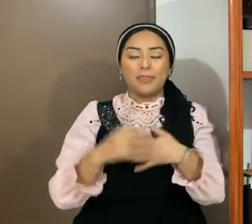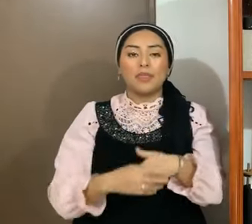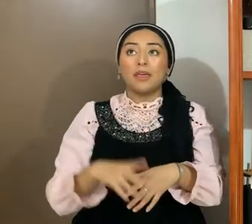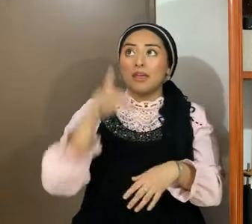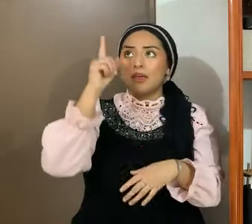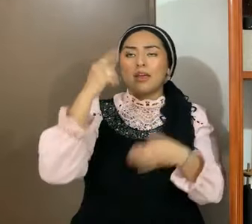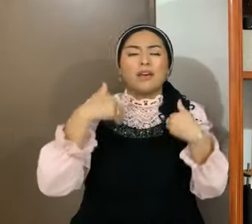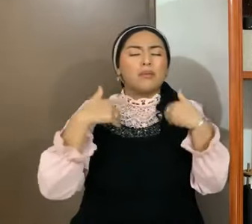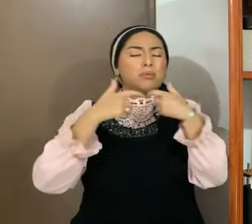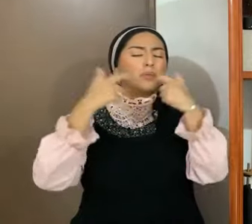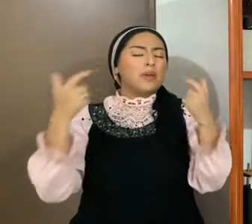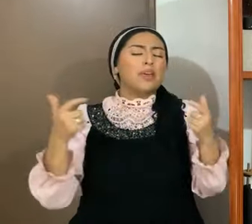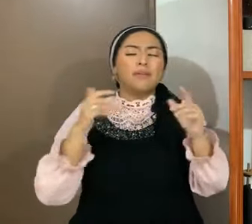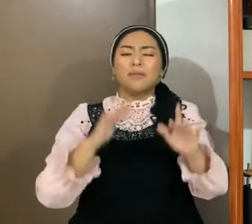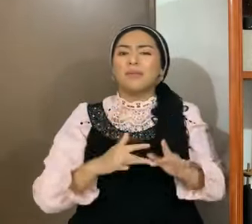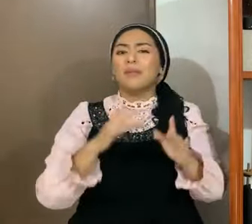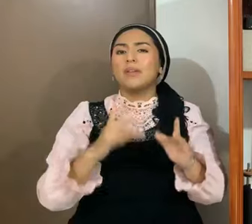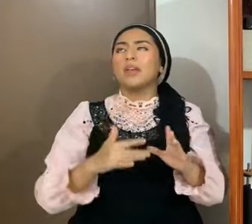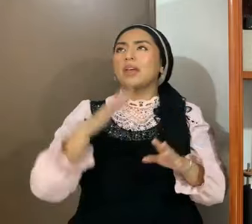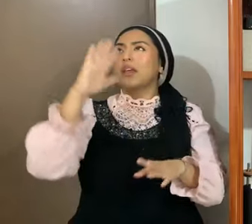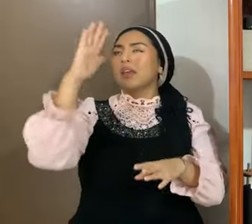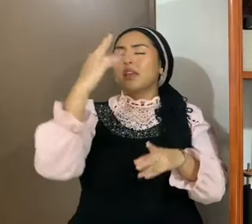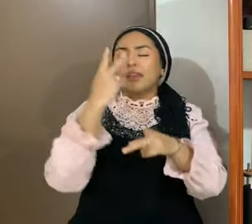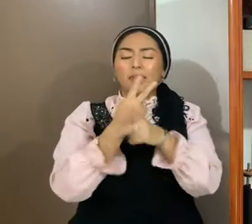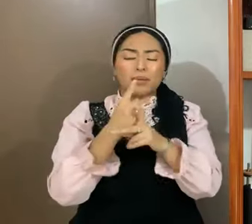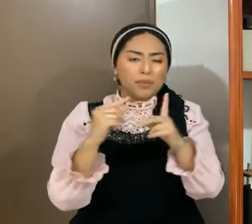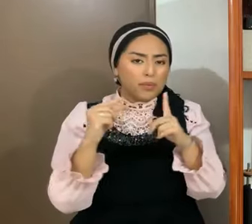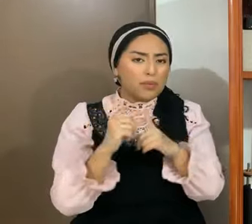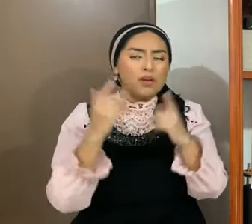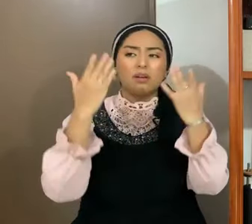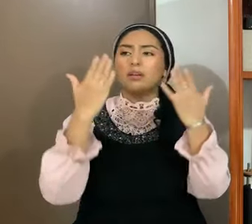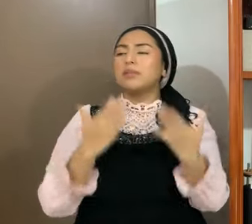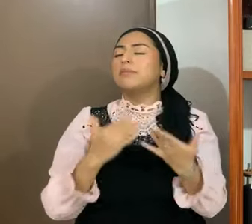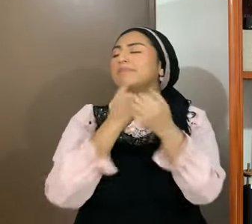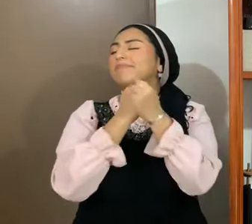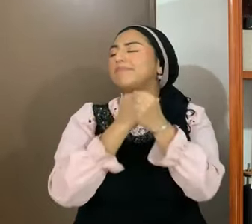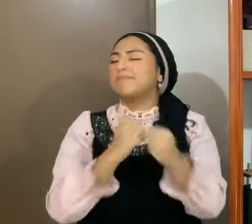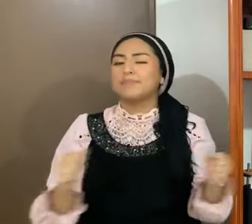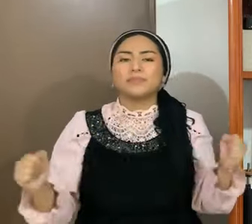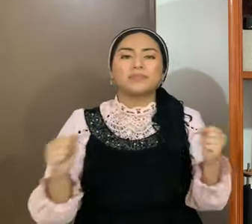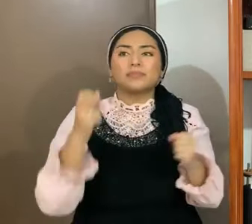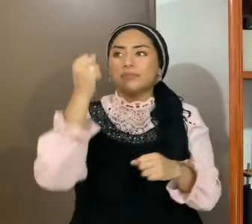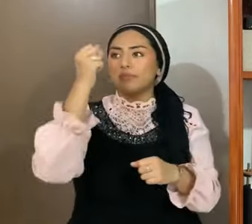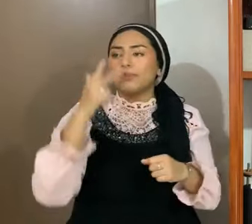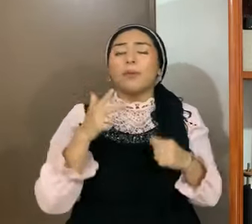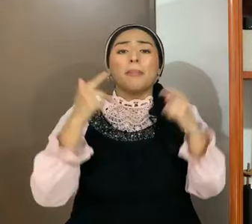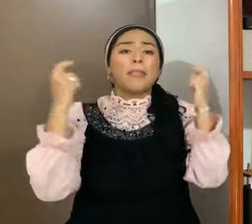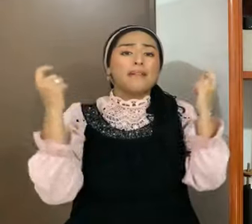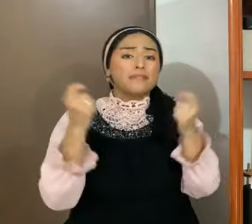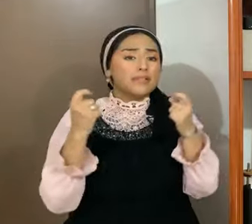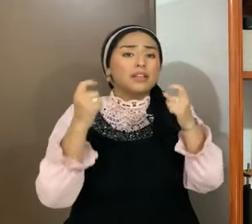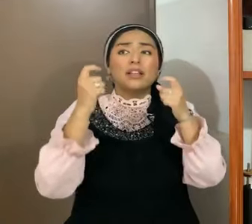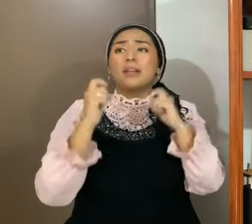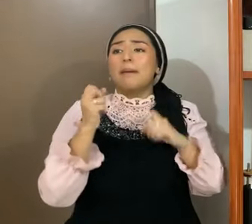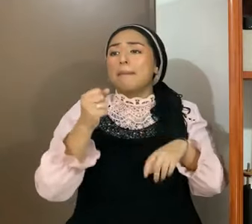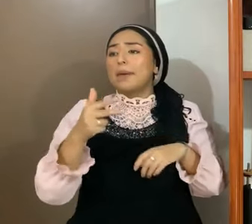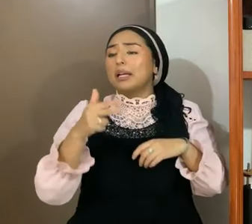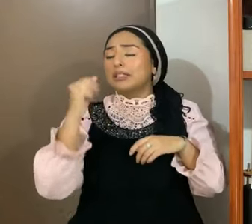ha tenido compasión, Él ha cumplido con su parte, Él nos ha redimido, nos ha restaurado, nos devolvió las fiestas, el